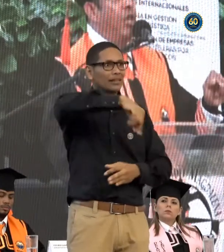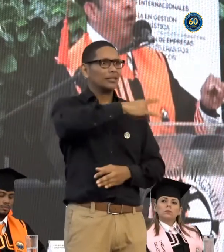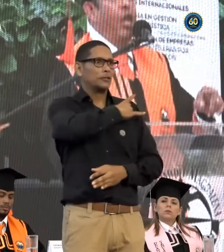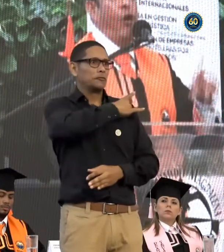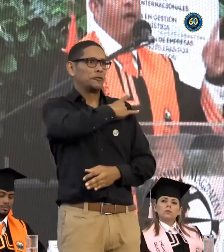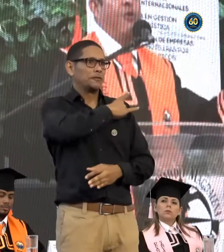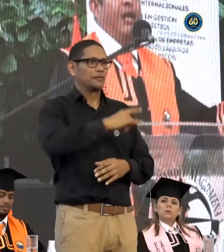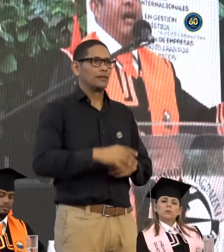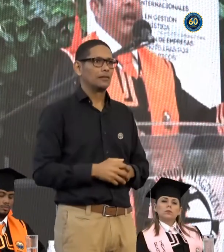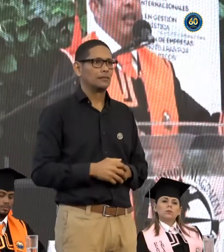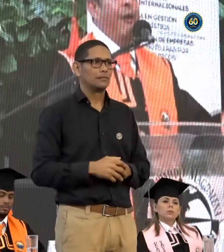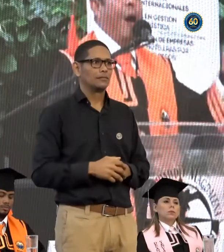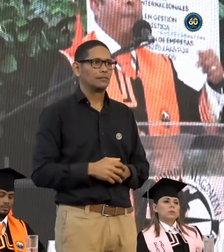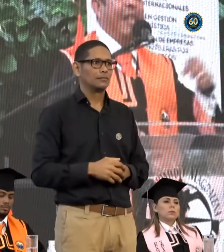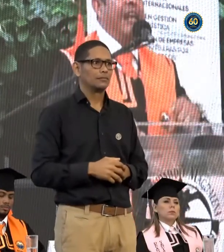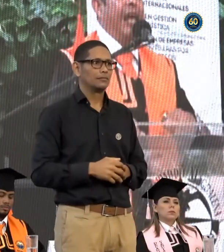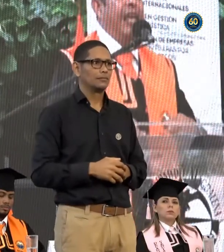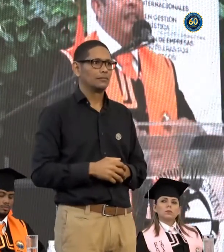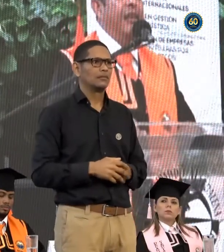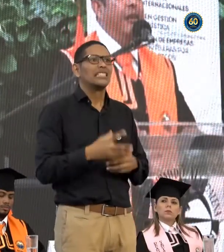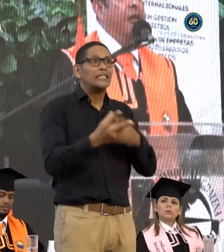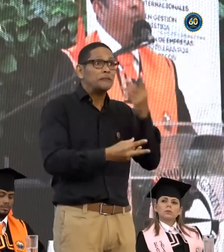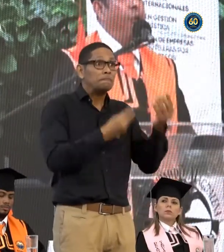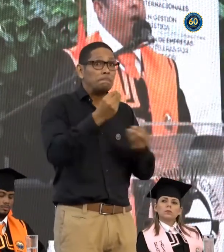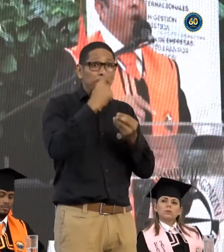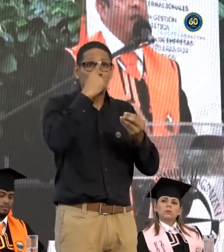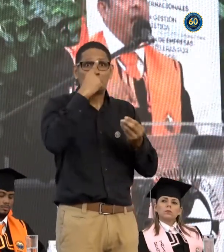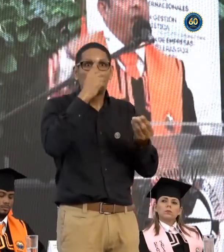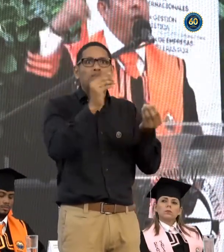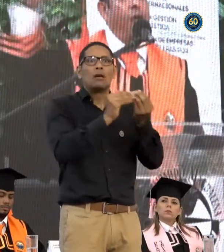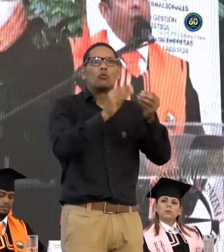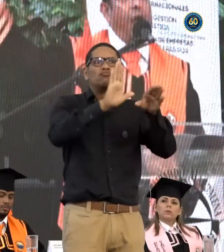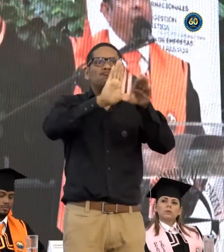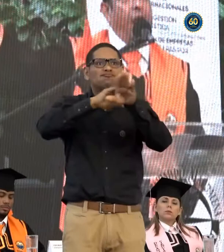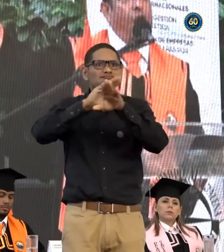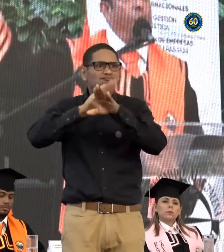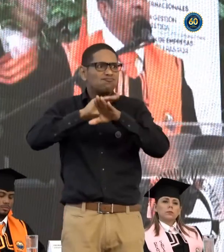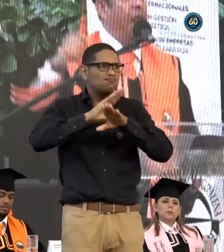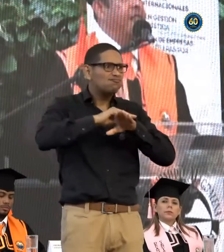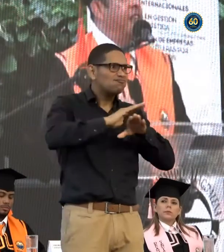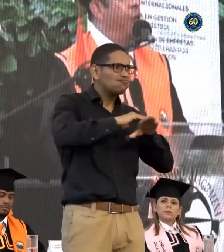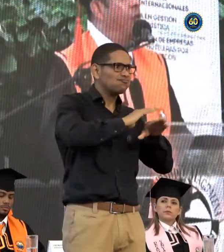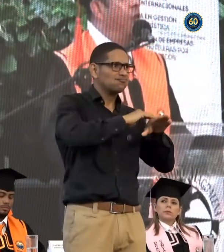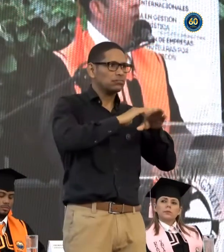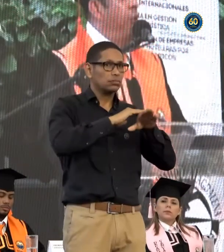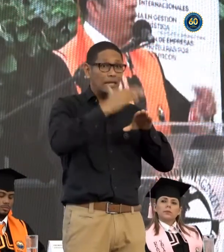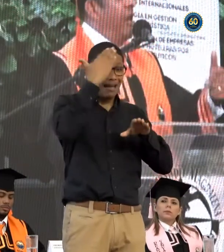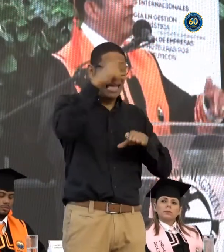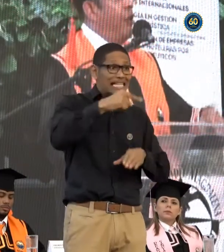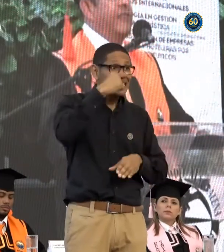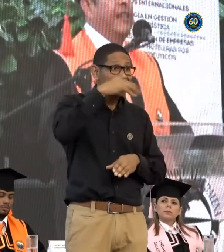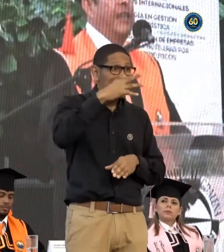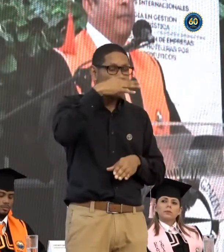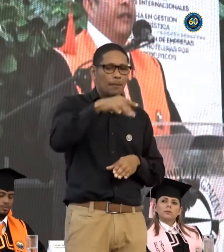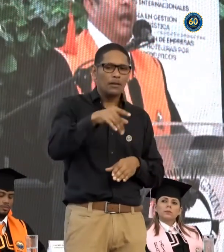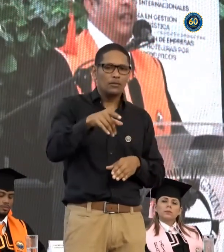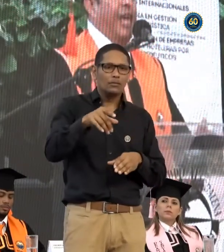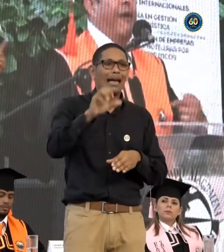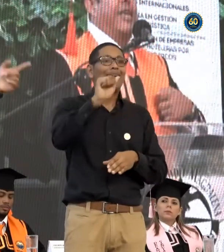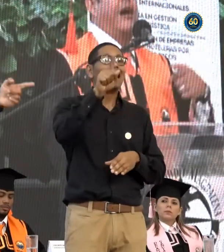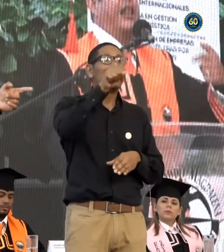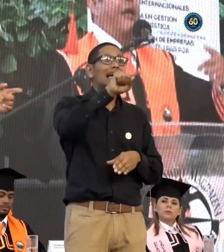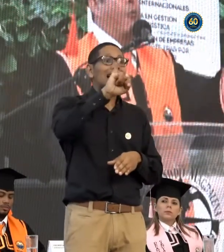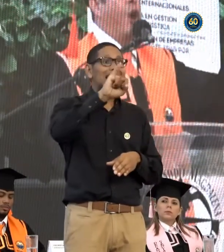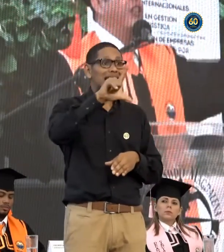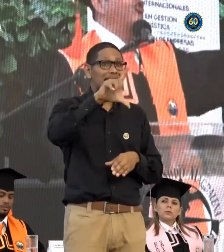le vamos a le vamos a pedir a la gente porque vamos a hacerlo En nombre del asilo porque el asilo de Santa Marta al que vaya al que vamos